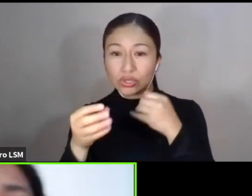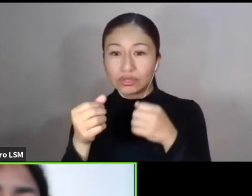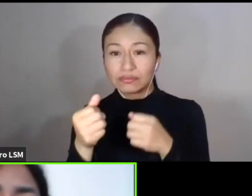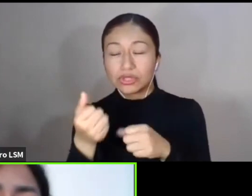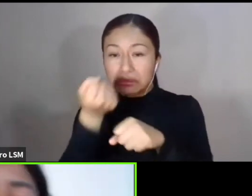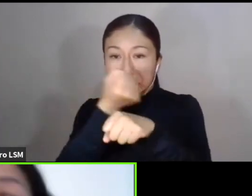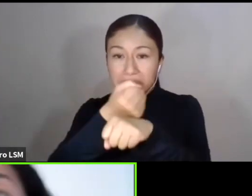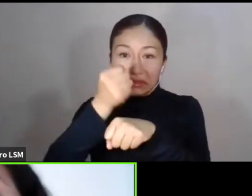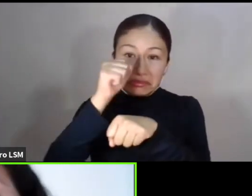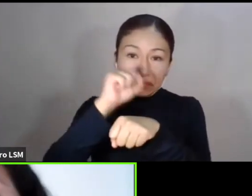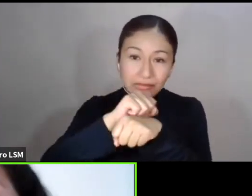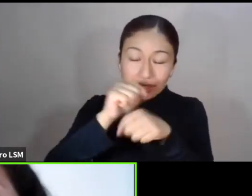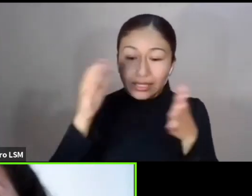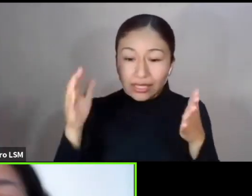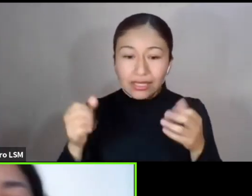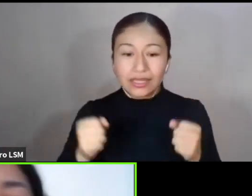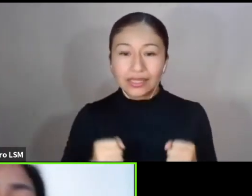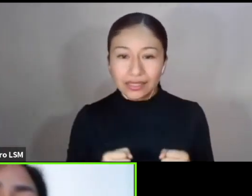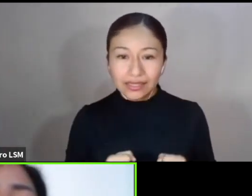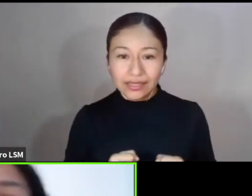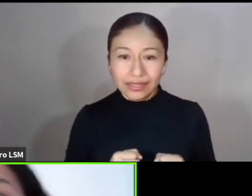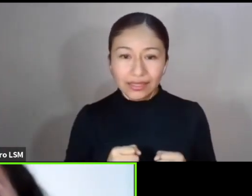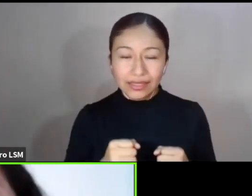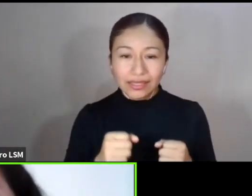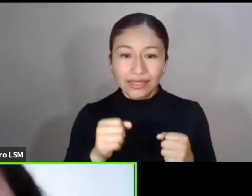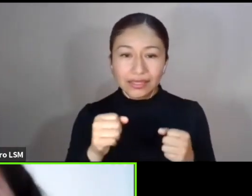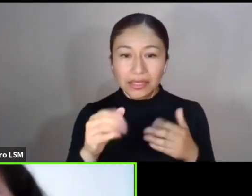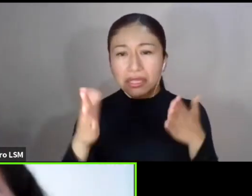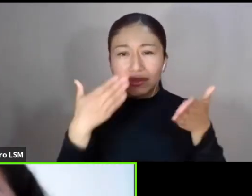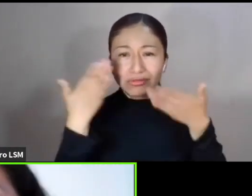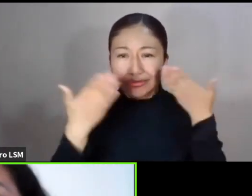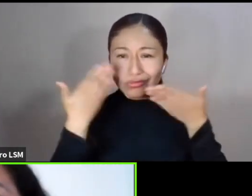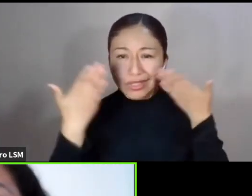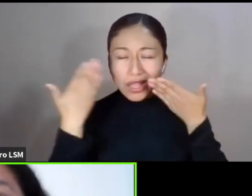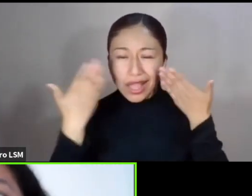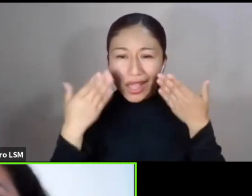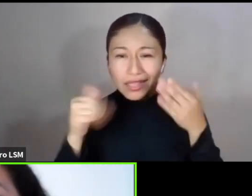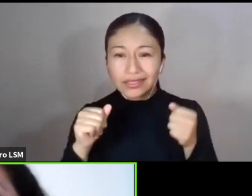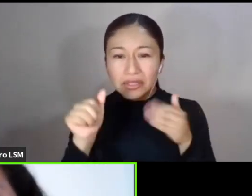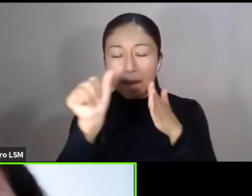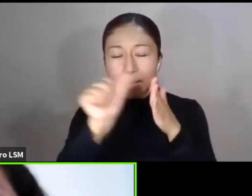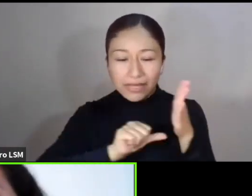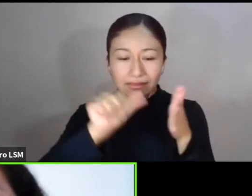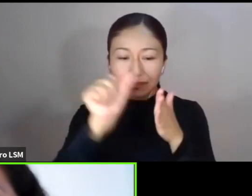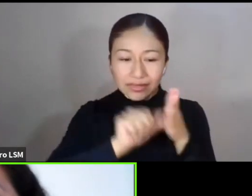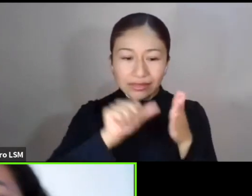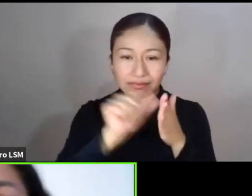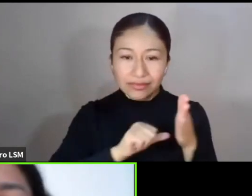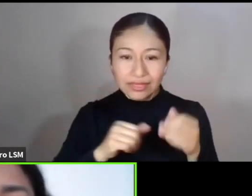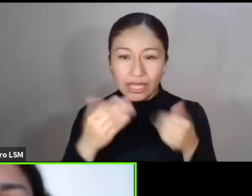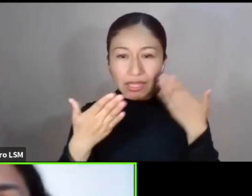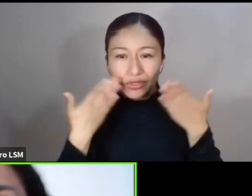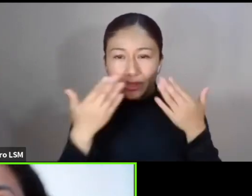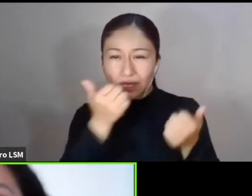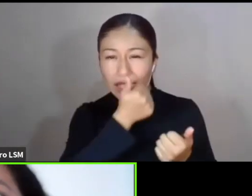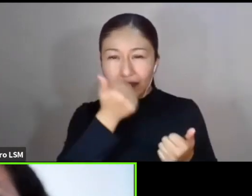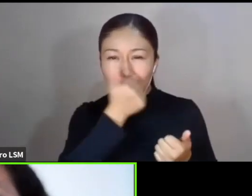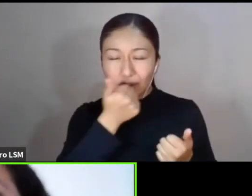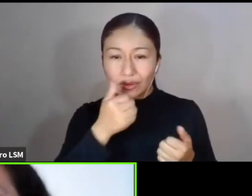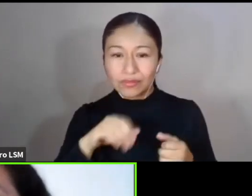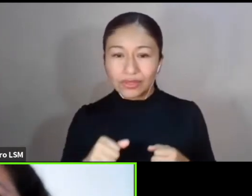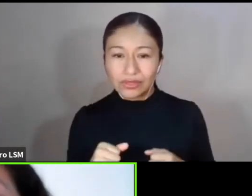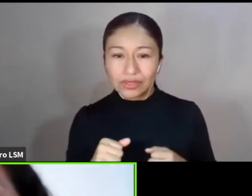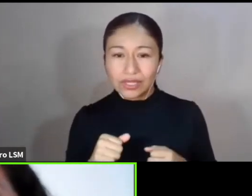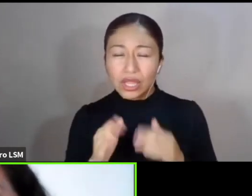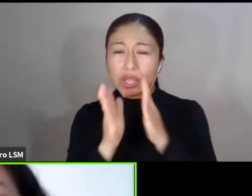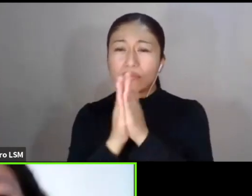ya prácticas, que puedan estar con nosotros. Y por eso reiteramos que nos apoyen siendo propositivos para que